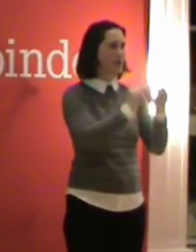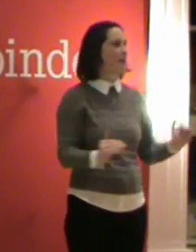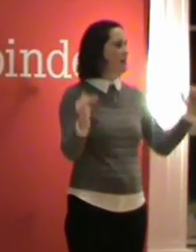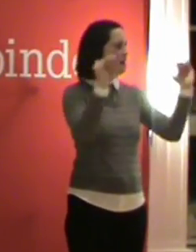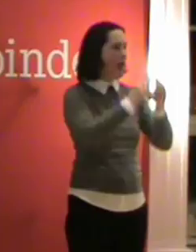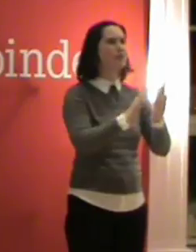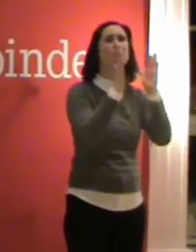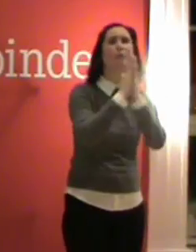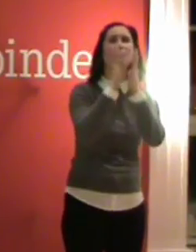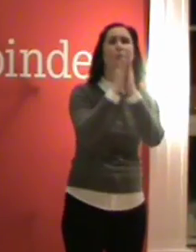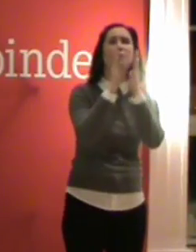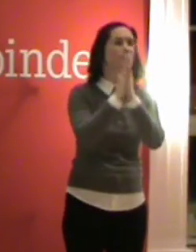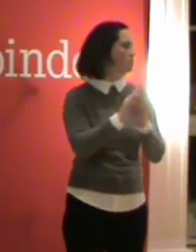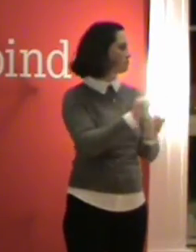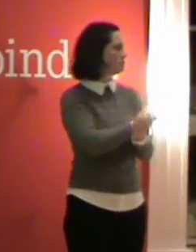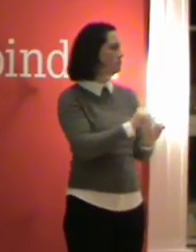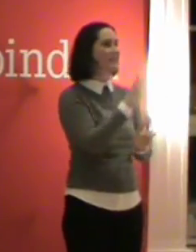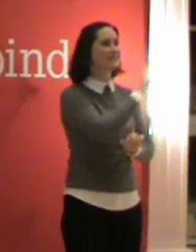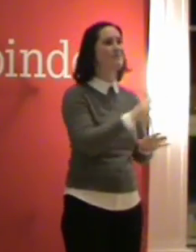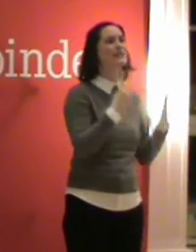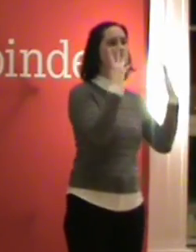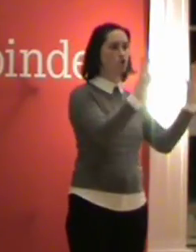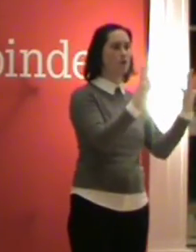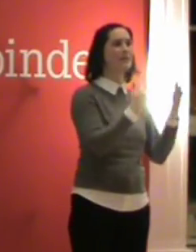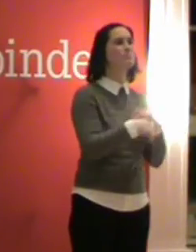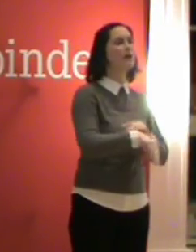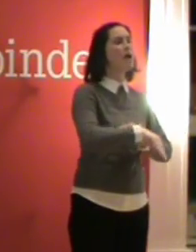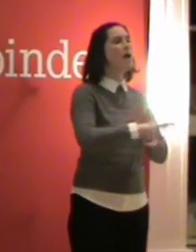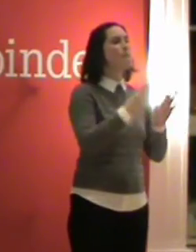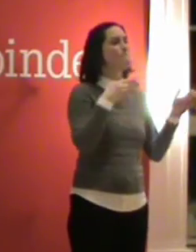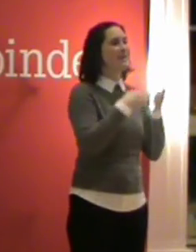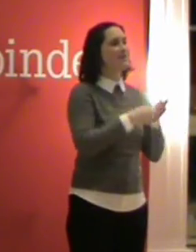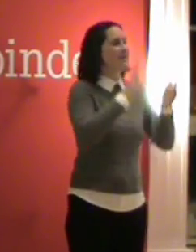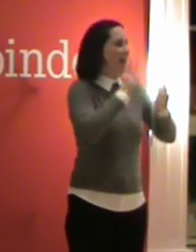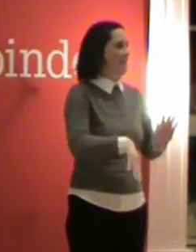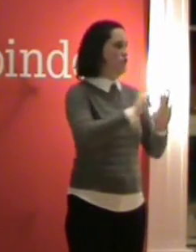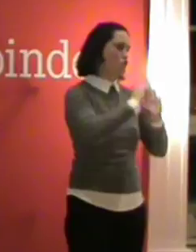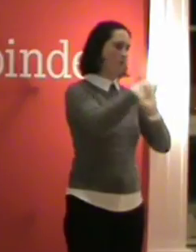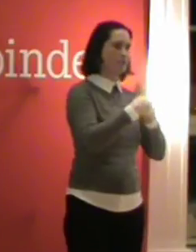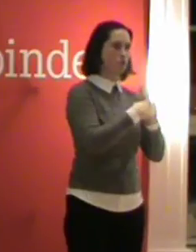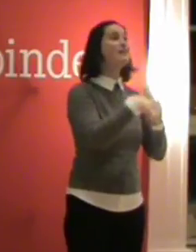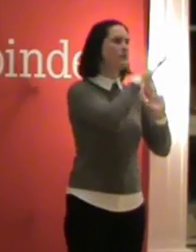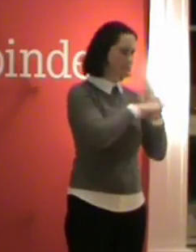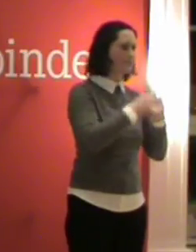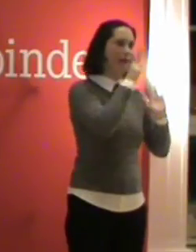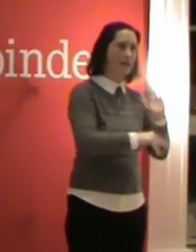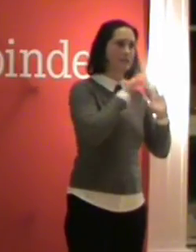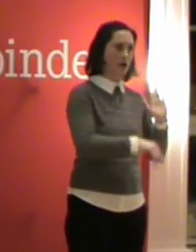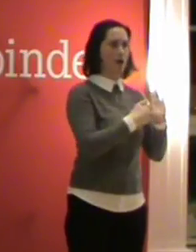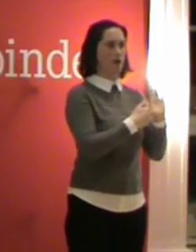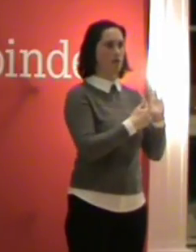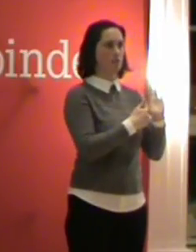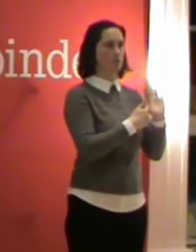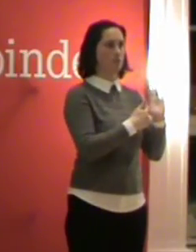bitten müssen, sondern wir haben ja seit 2009 die UN-Behindertenrechtskonvention, also das ist einfach ein Gesetz, das ist ein Recht.